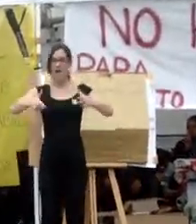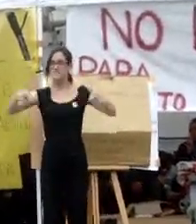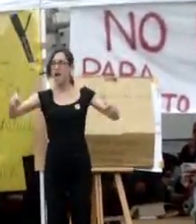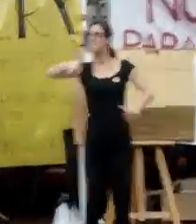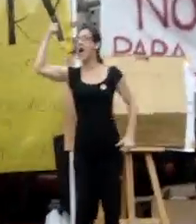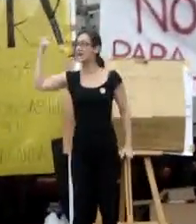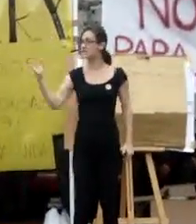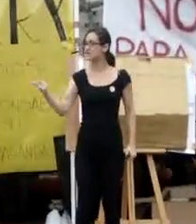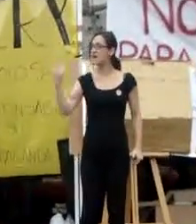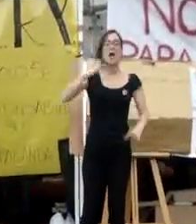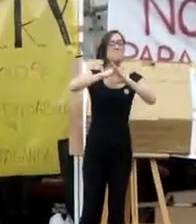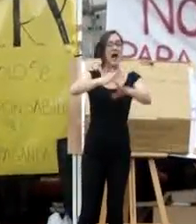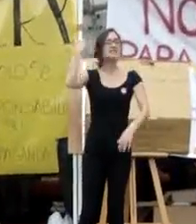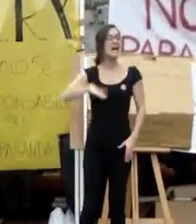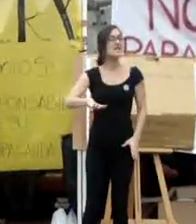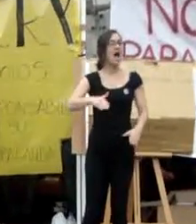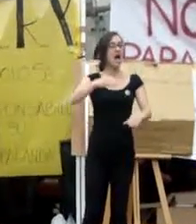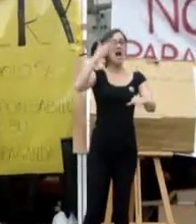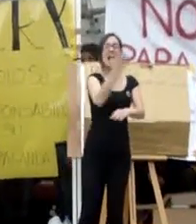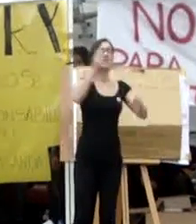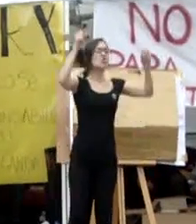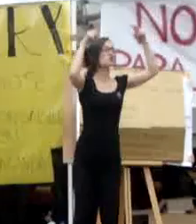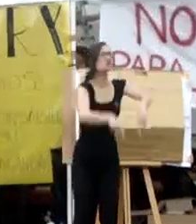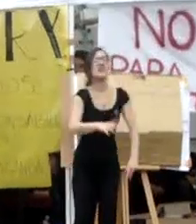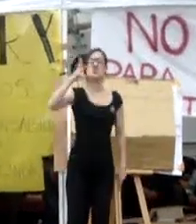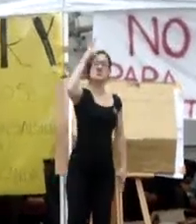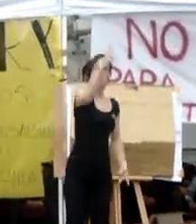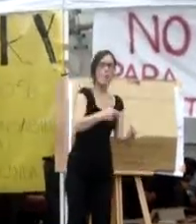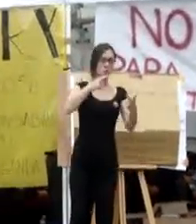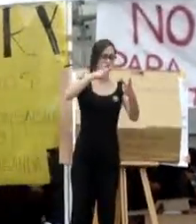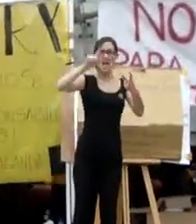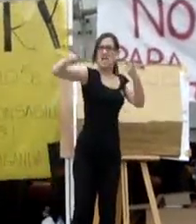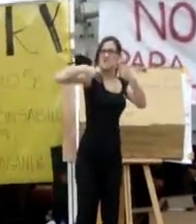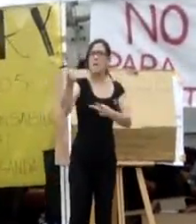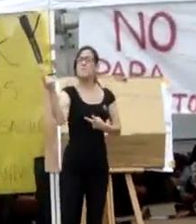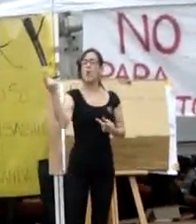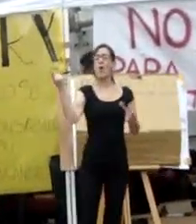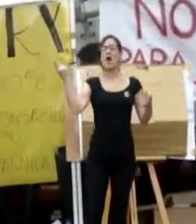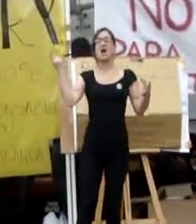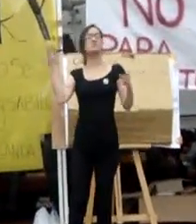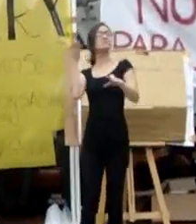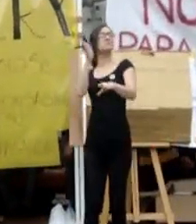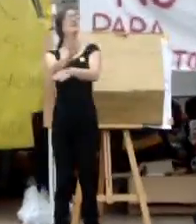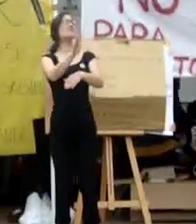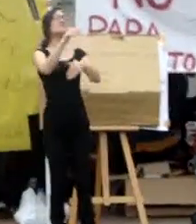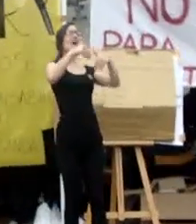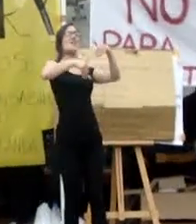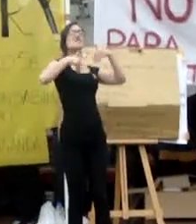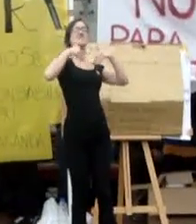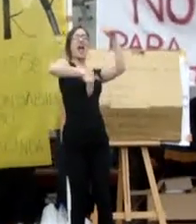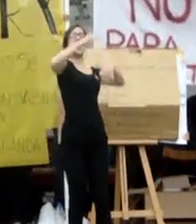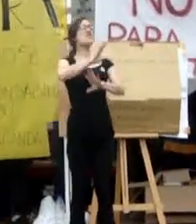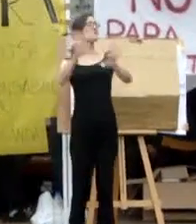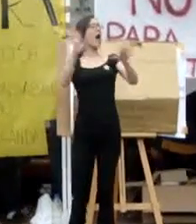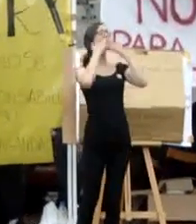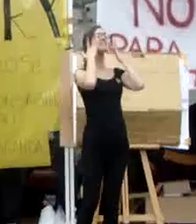Basta ya de impunidad, que cometen robos y luego se vuelven a presentar como si no hubieran